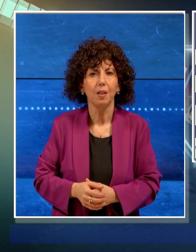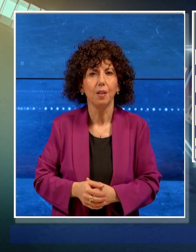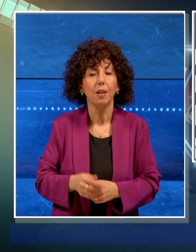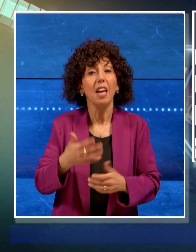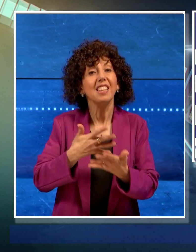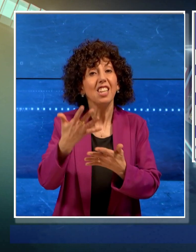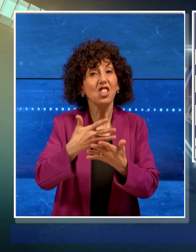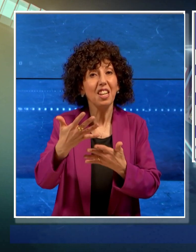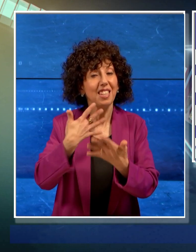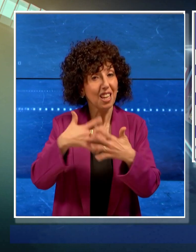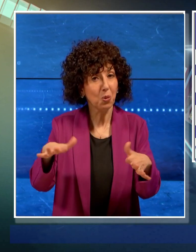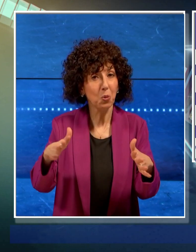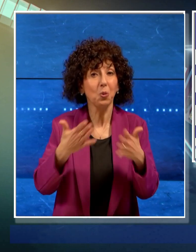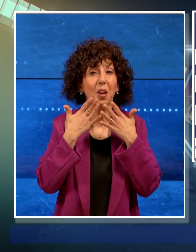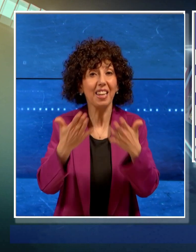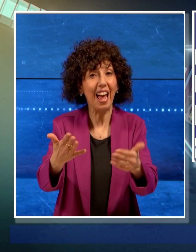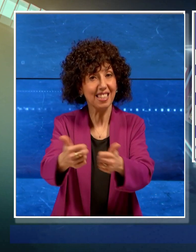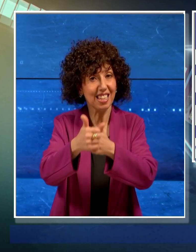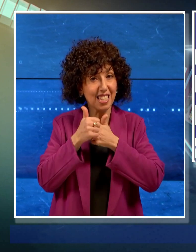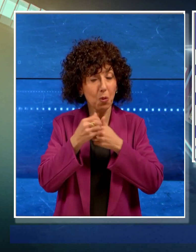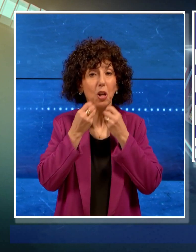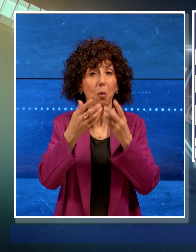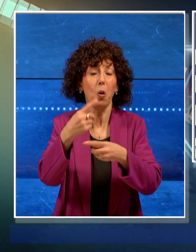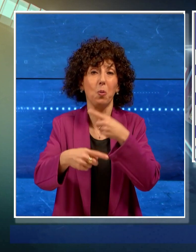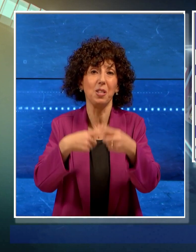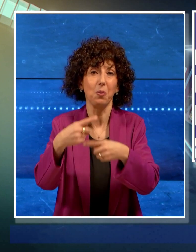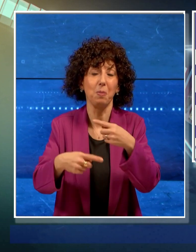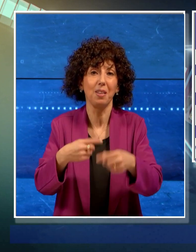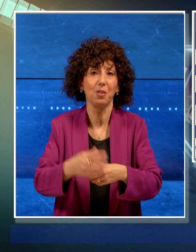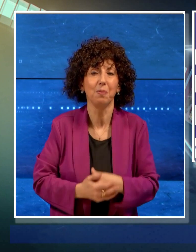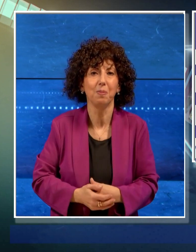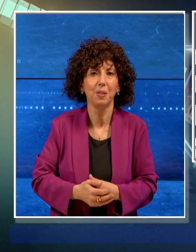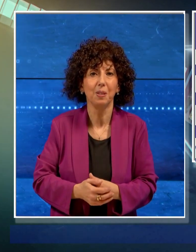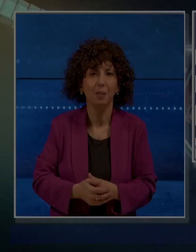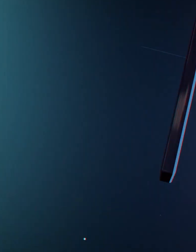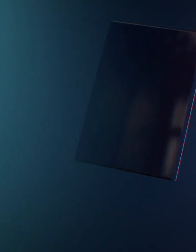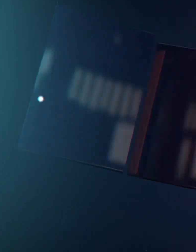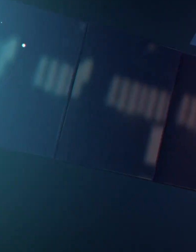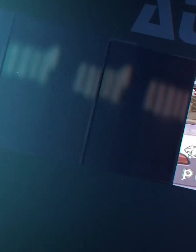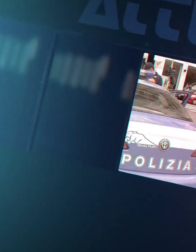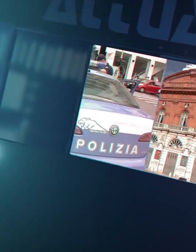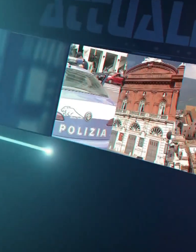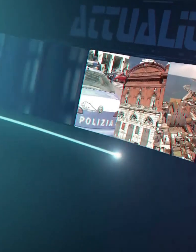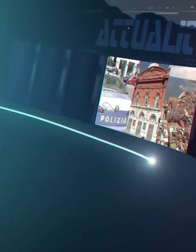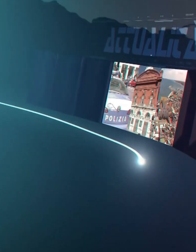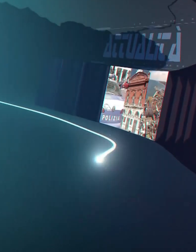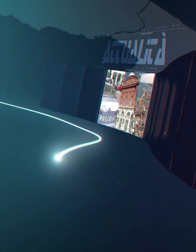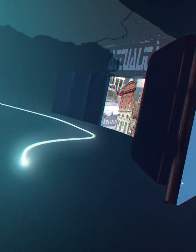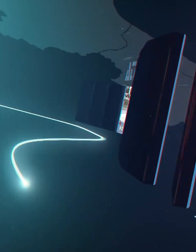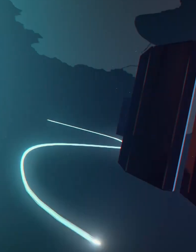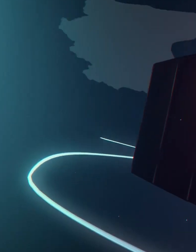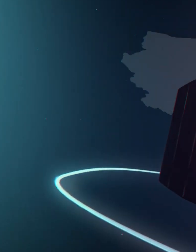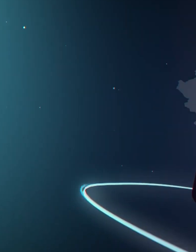E con il Tigilis è tutto, grazie per averci seguito. Buon proseguimento. proseguimento. Grazie. Grazie. Grazie.